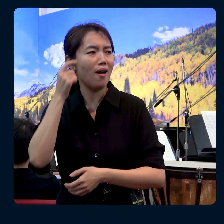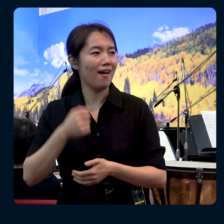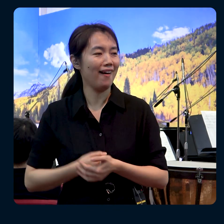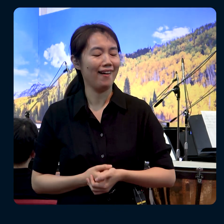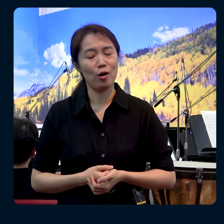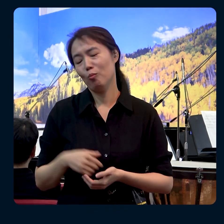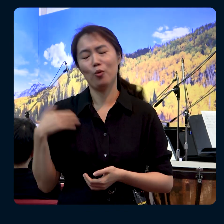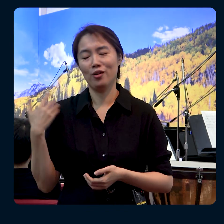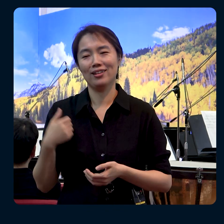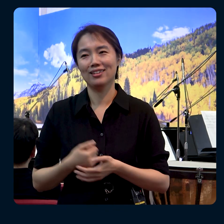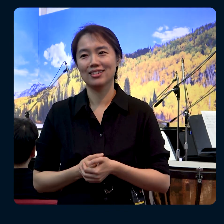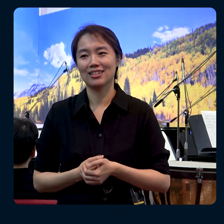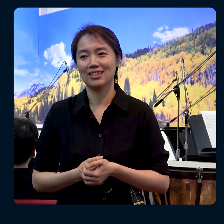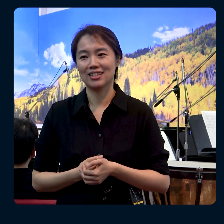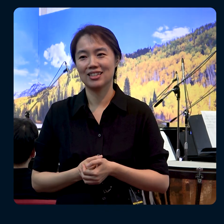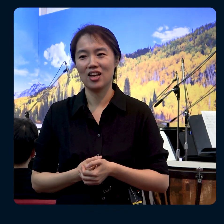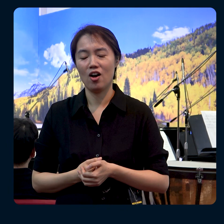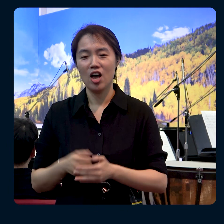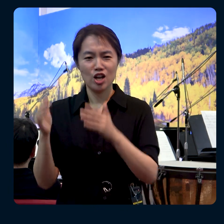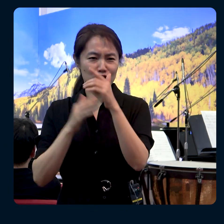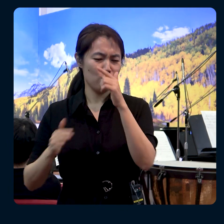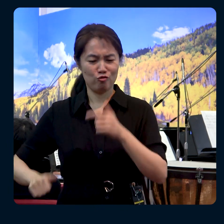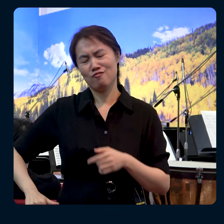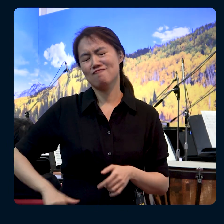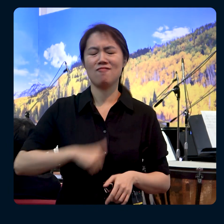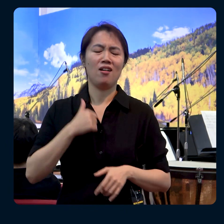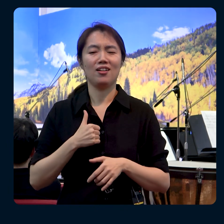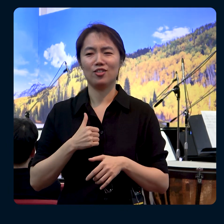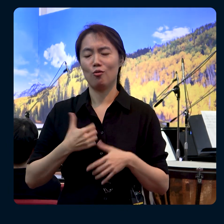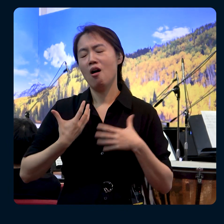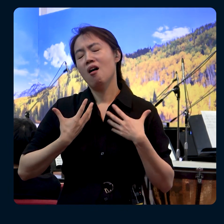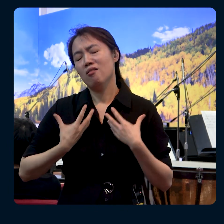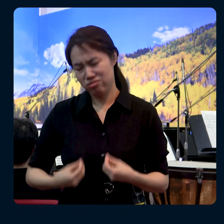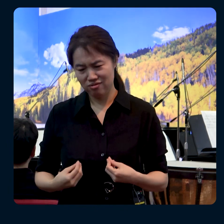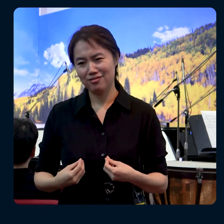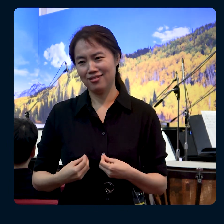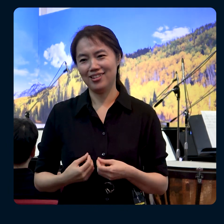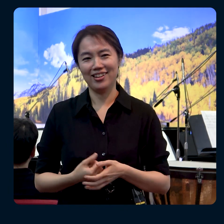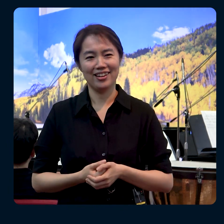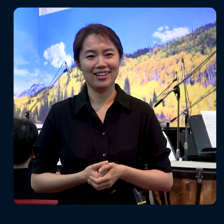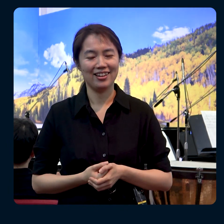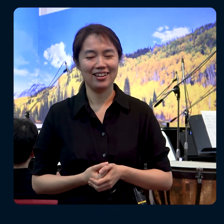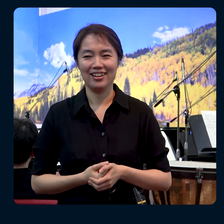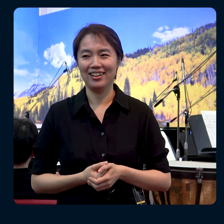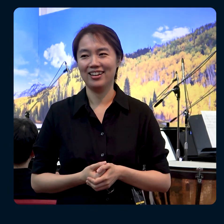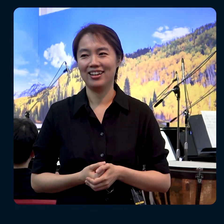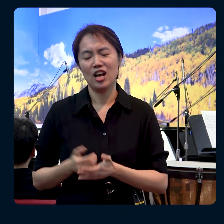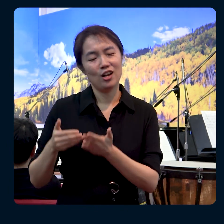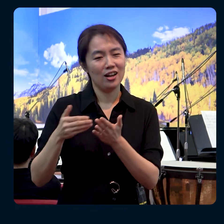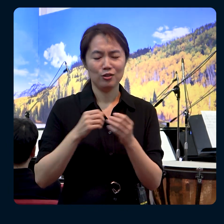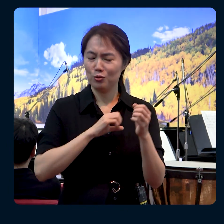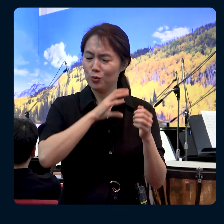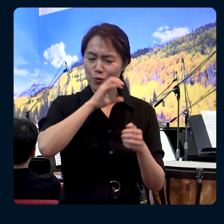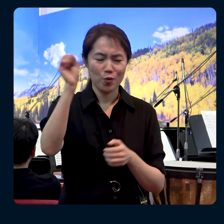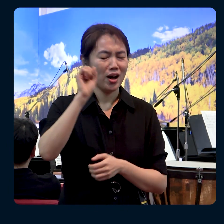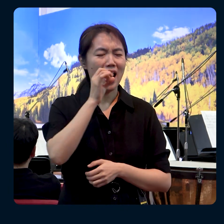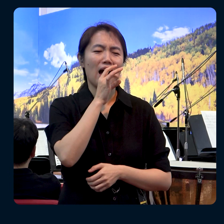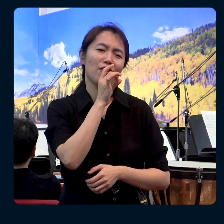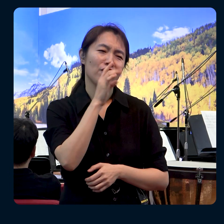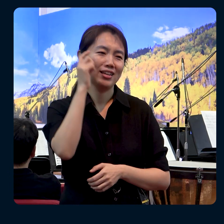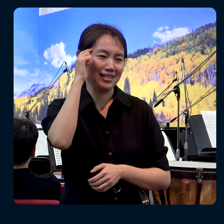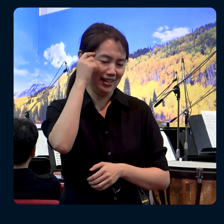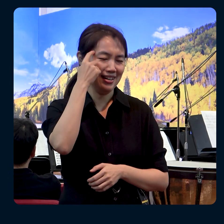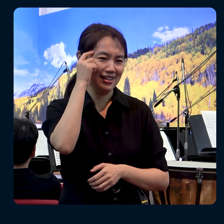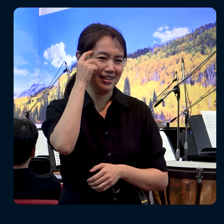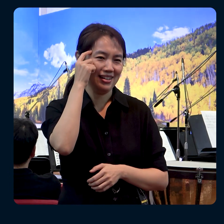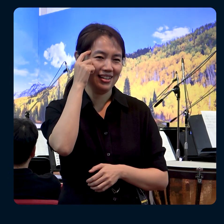그 건축위원들과 교인들은 너무 화가 나기도 하고 너무 절망스럽기도 하고, 이거는 뭐 안 된다는 게 뭐 너무 명확한 상황인 거예요.